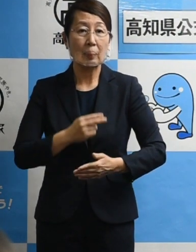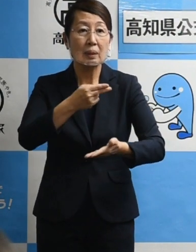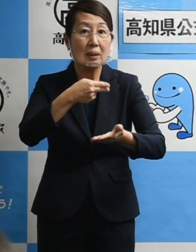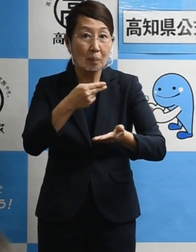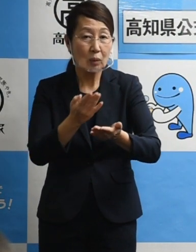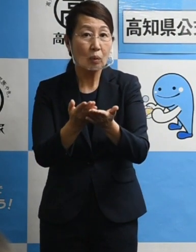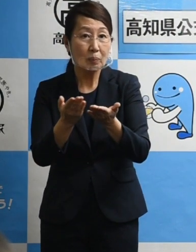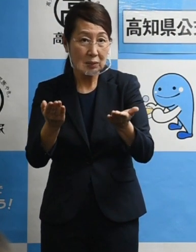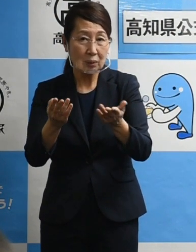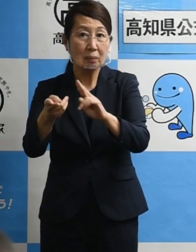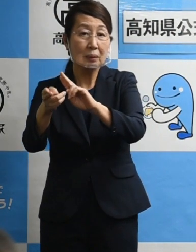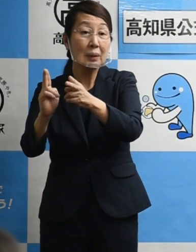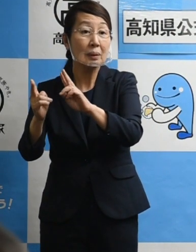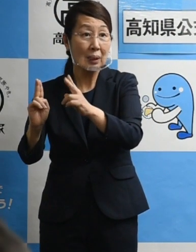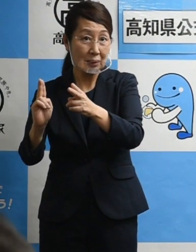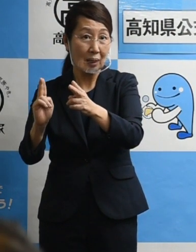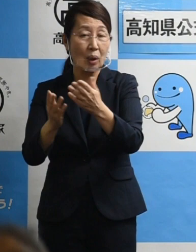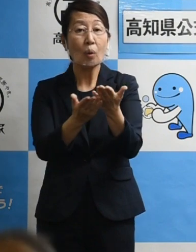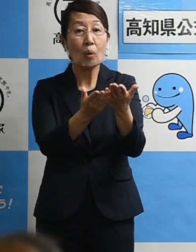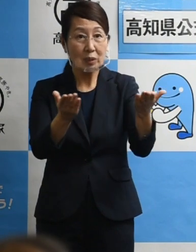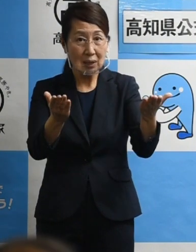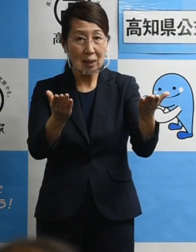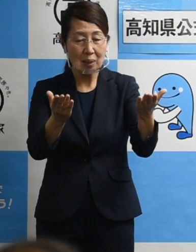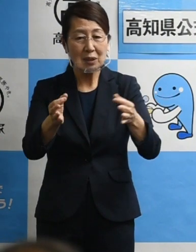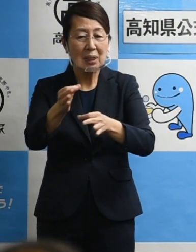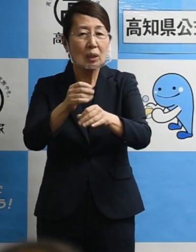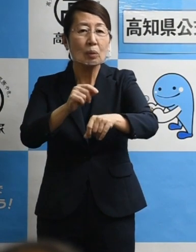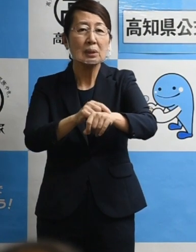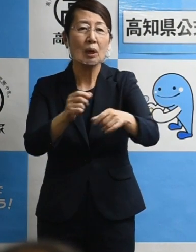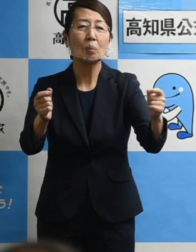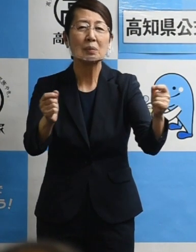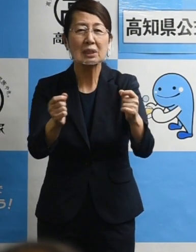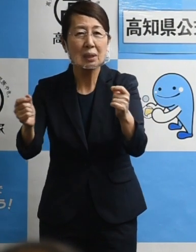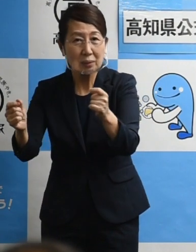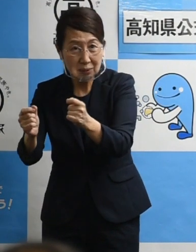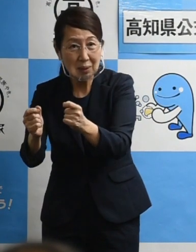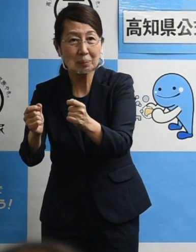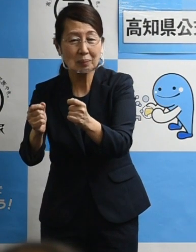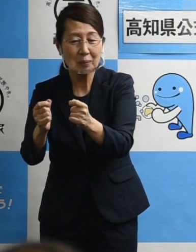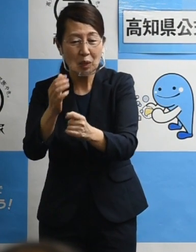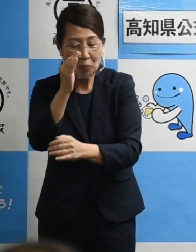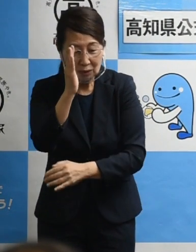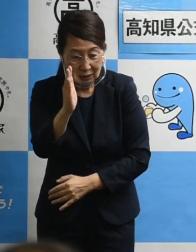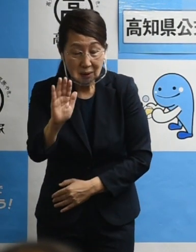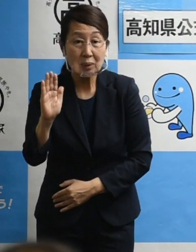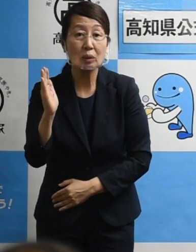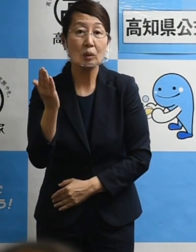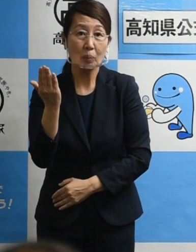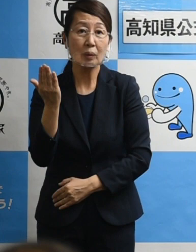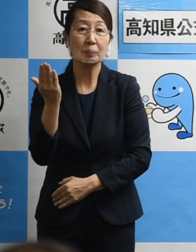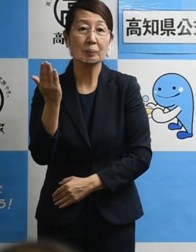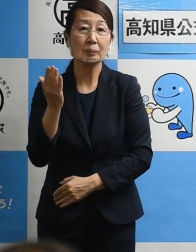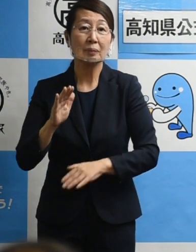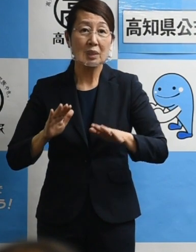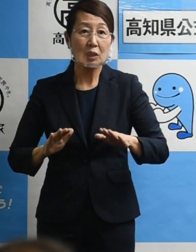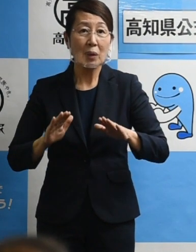のですね、事業者の皆様方には営業時間短縮で大変なご負担をおかけいたしますけれども、とにかく